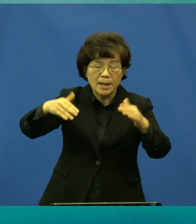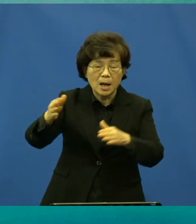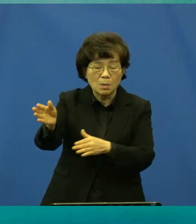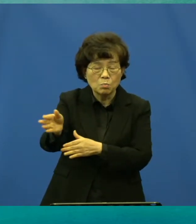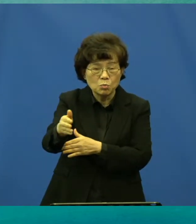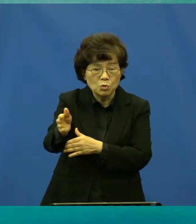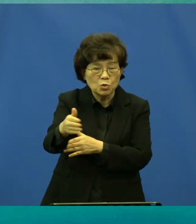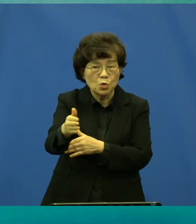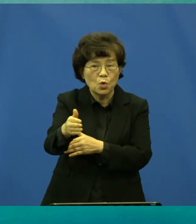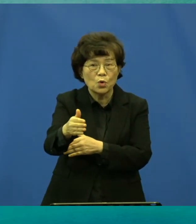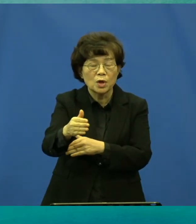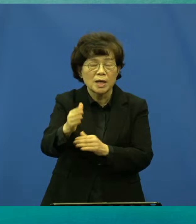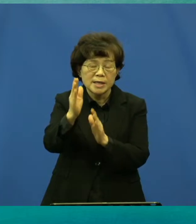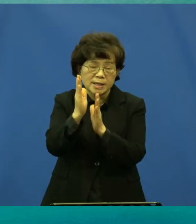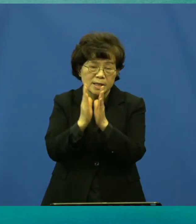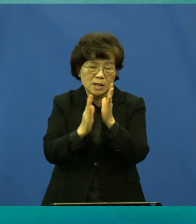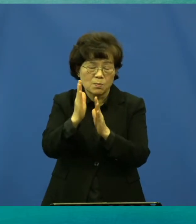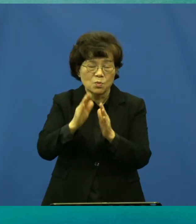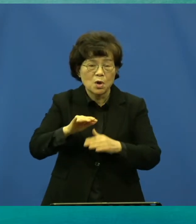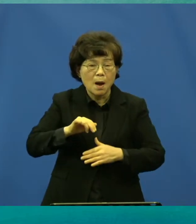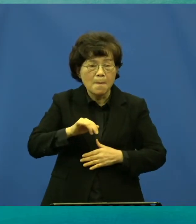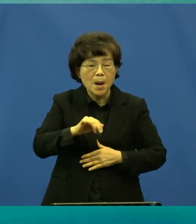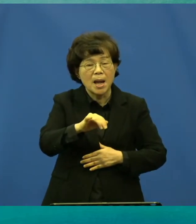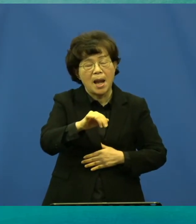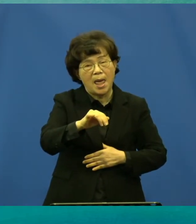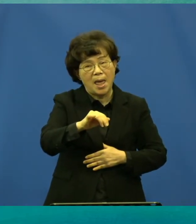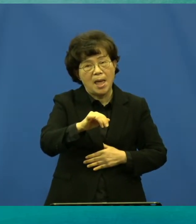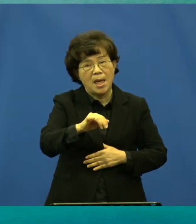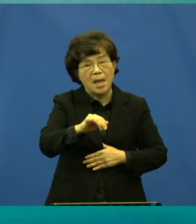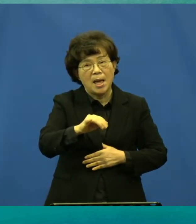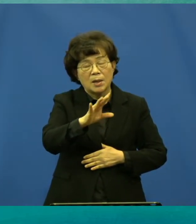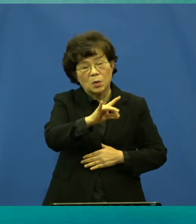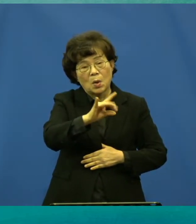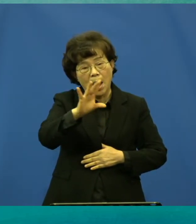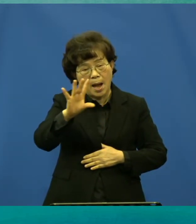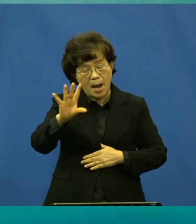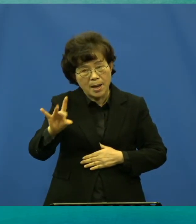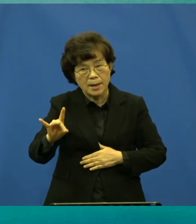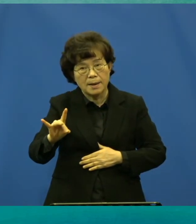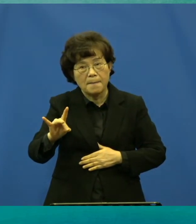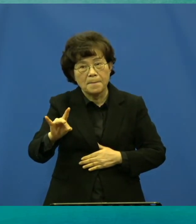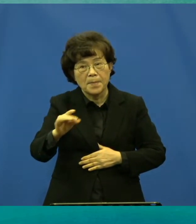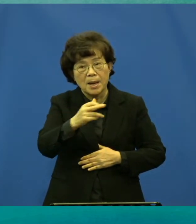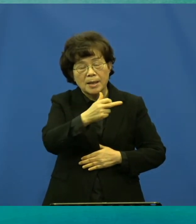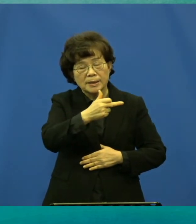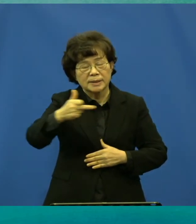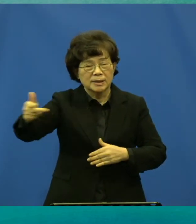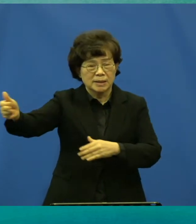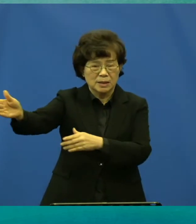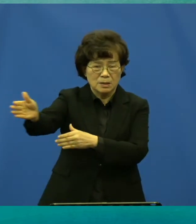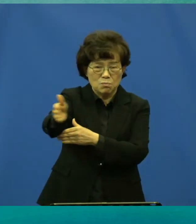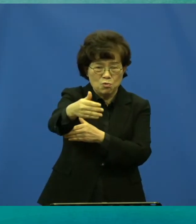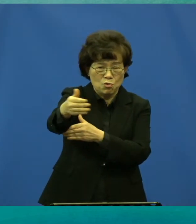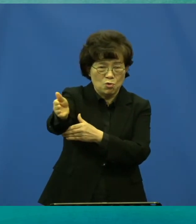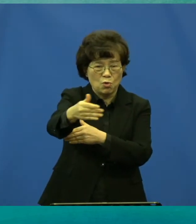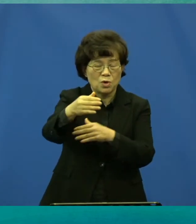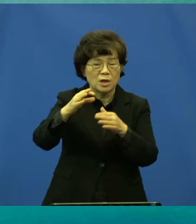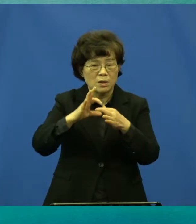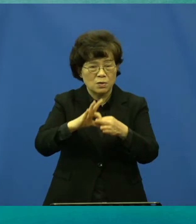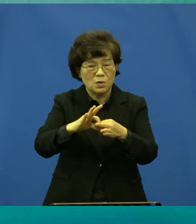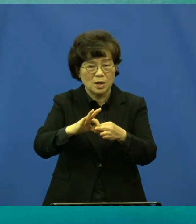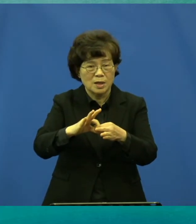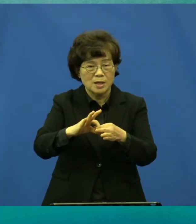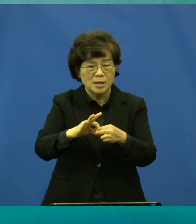물고기, 식물, 벌레, 때로는 어마어마하게 큰 물고기를 통해서, 때로는